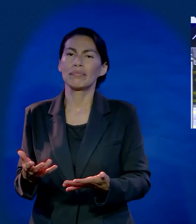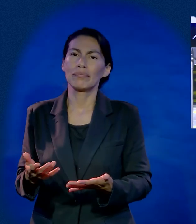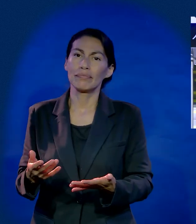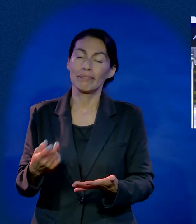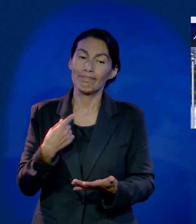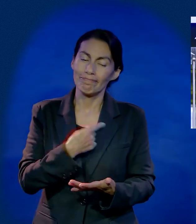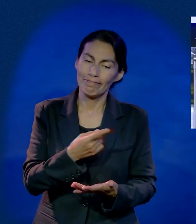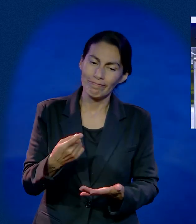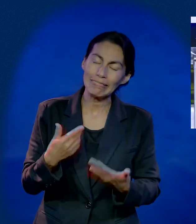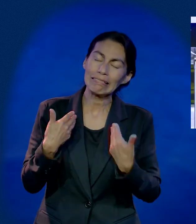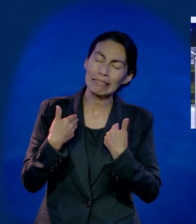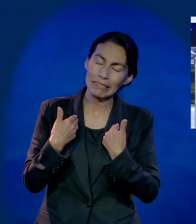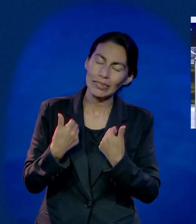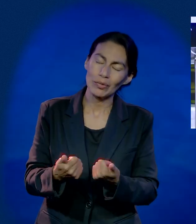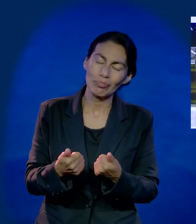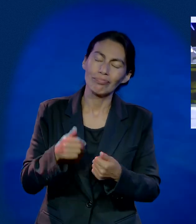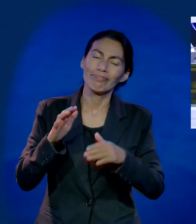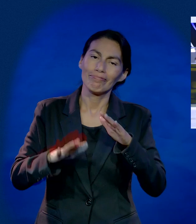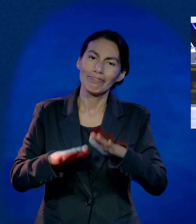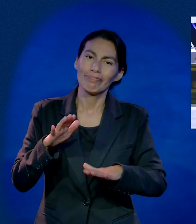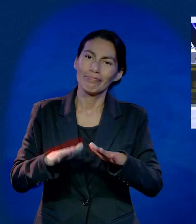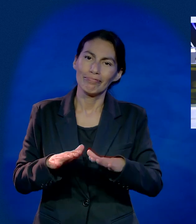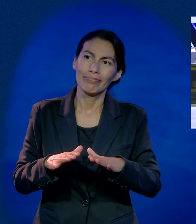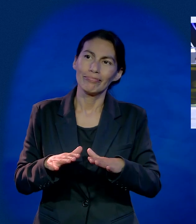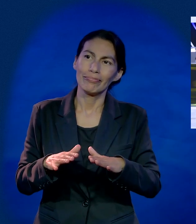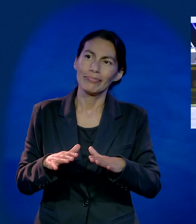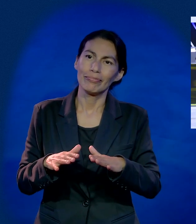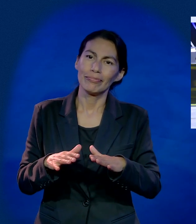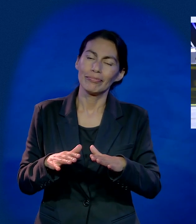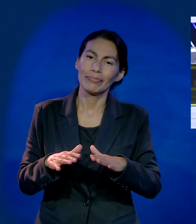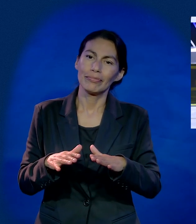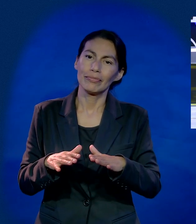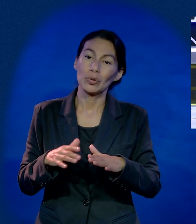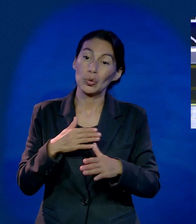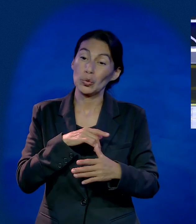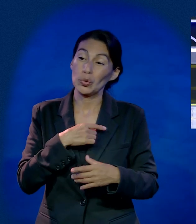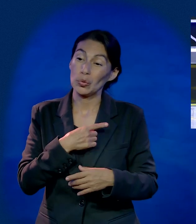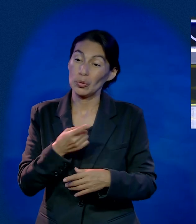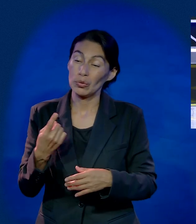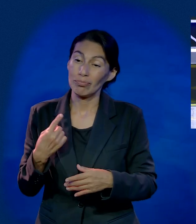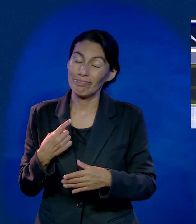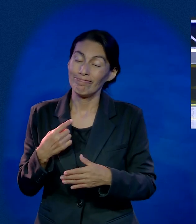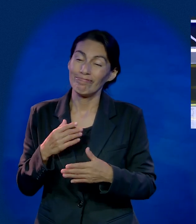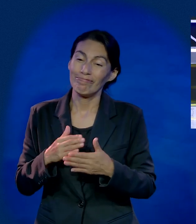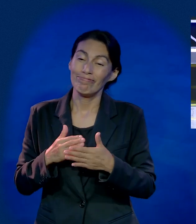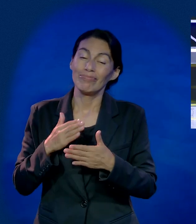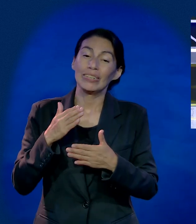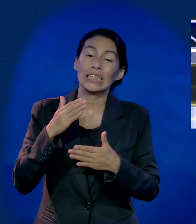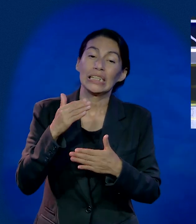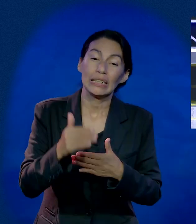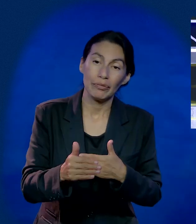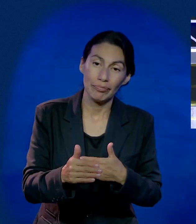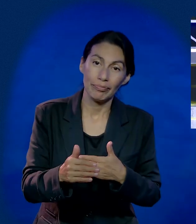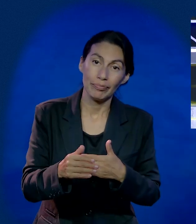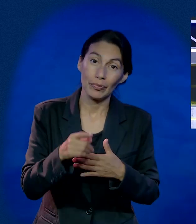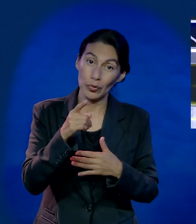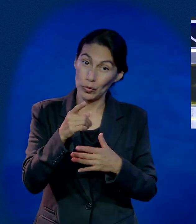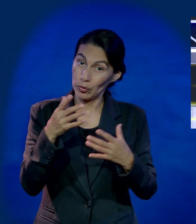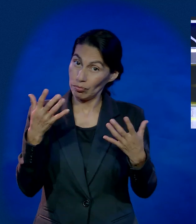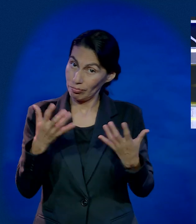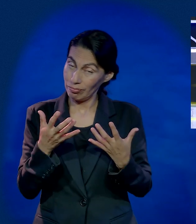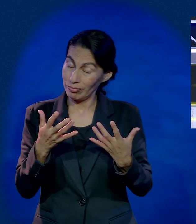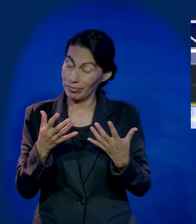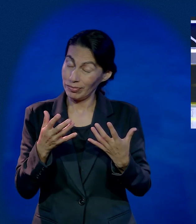duro. Y yo lo sé y lo entiendo como papá, es necesario por el temor de perderlos. Pero a veces hemos brincado la